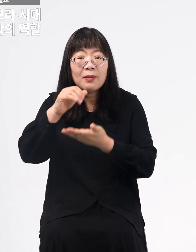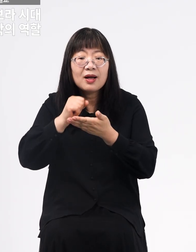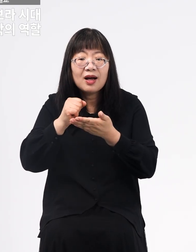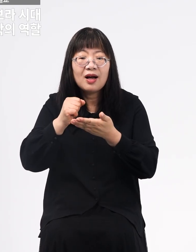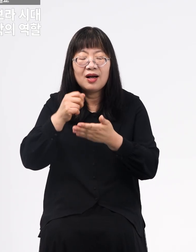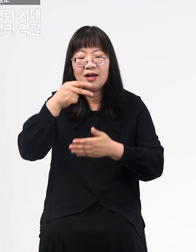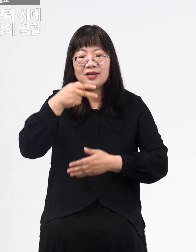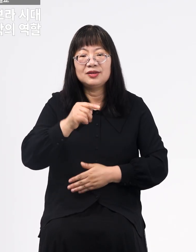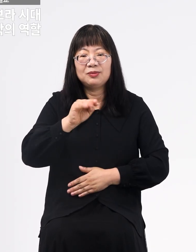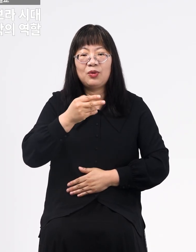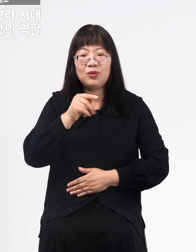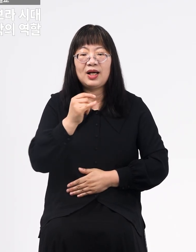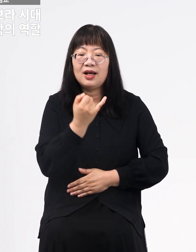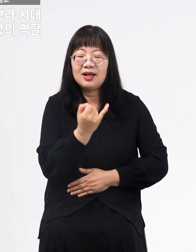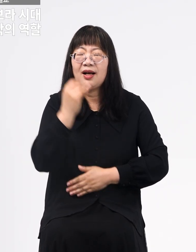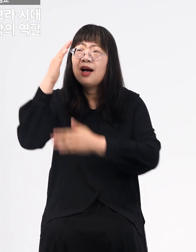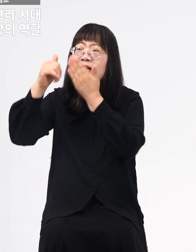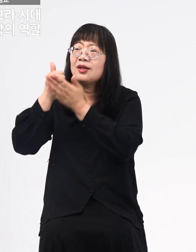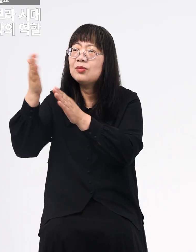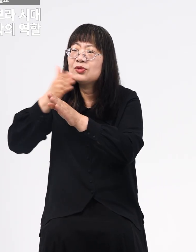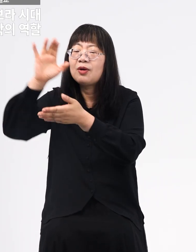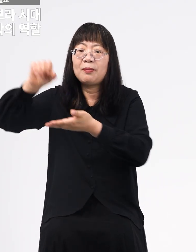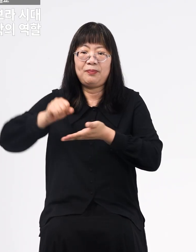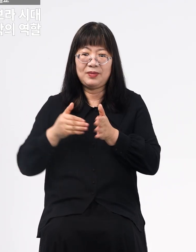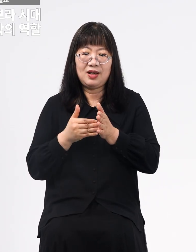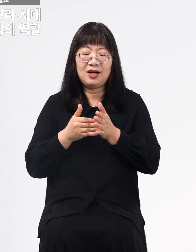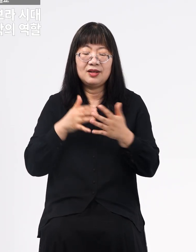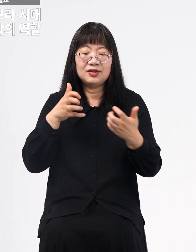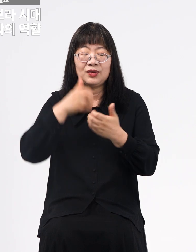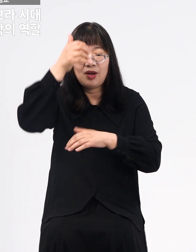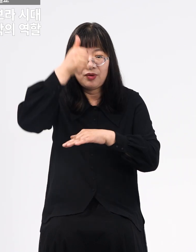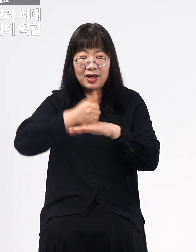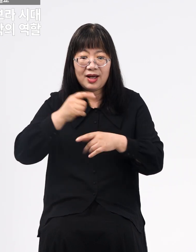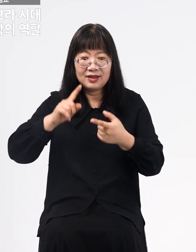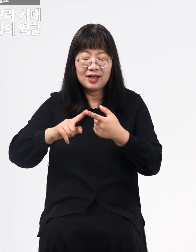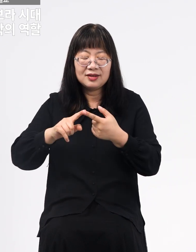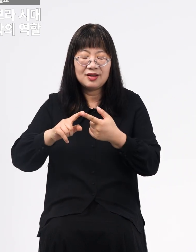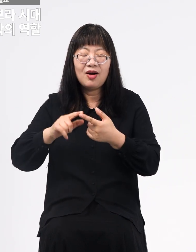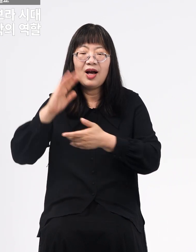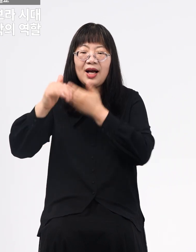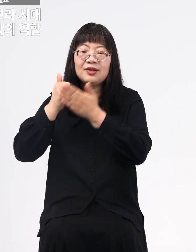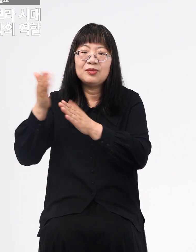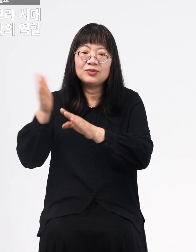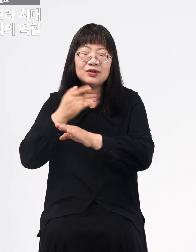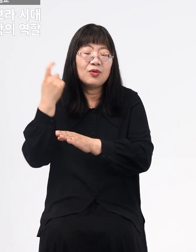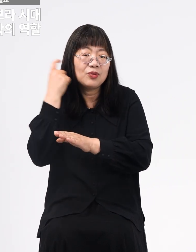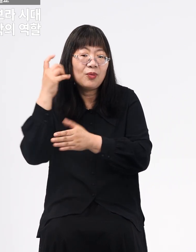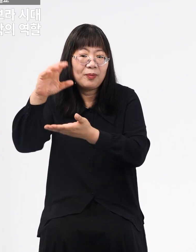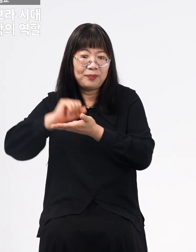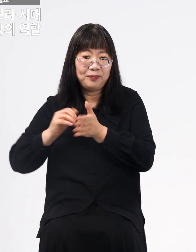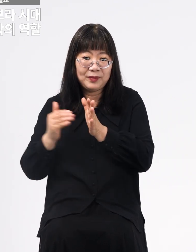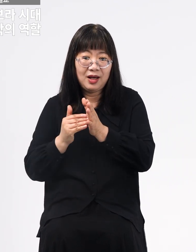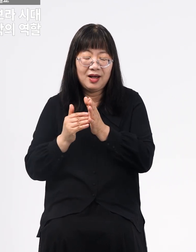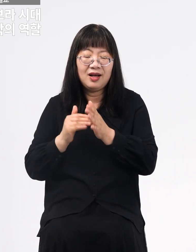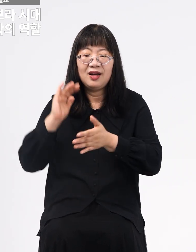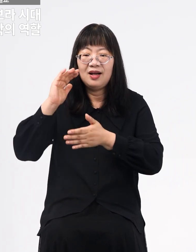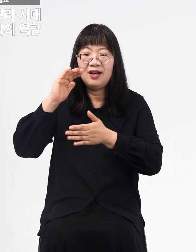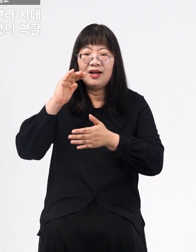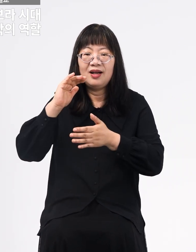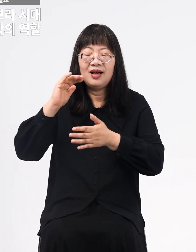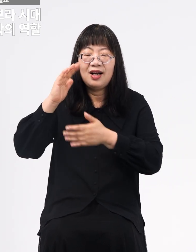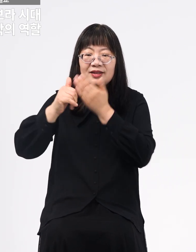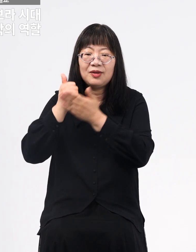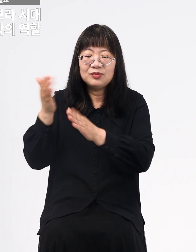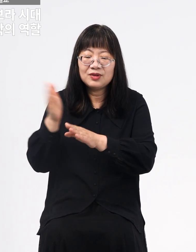하나님께로부터. 이 전쟁의 결과에 대해서. 그리고 그 하나님의 전쟁의 결과에